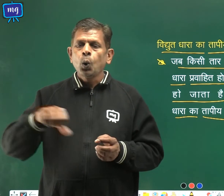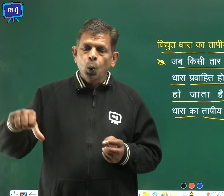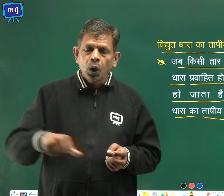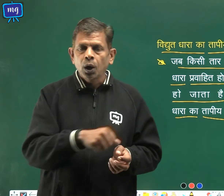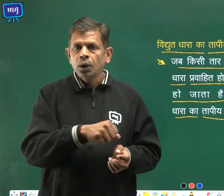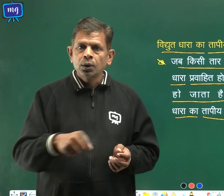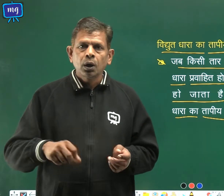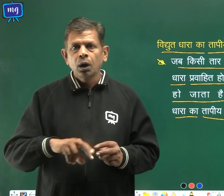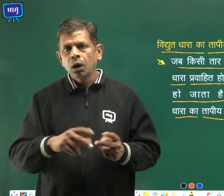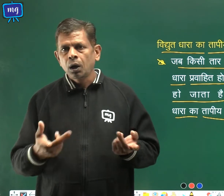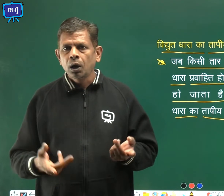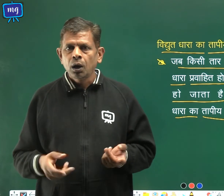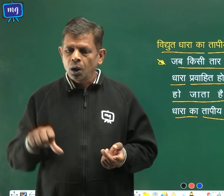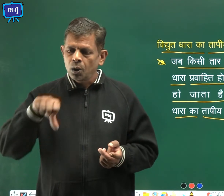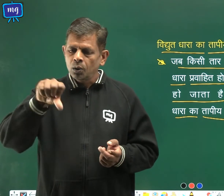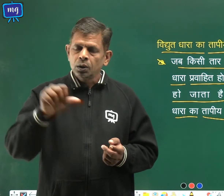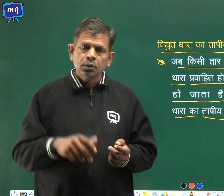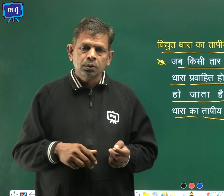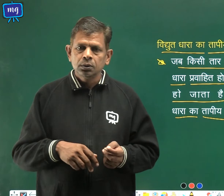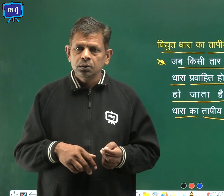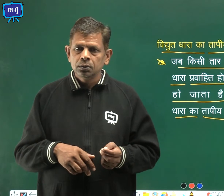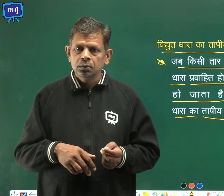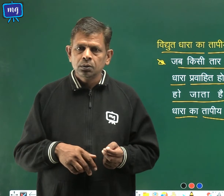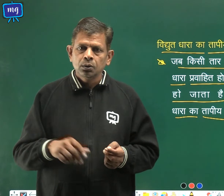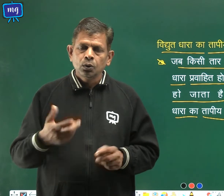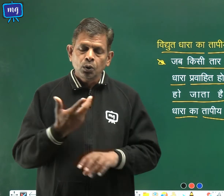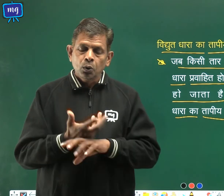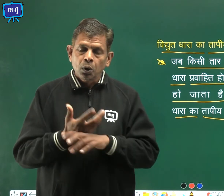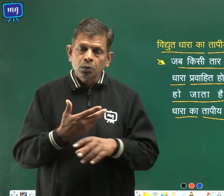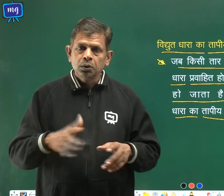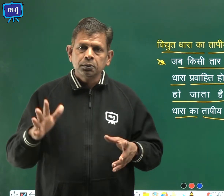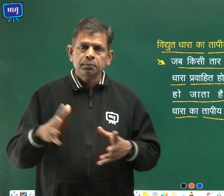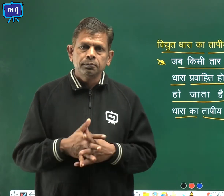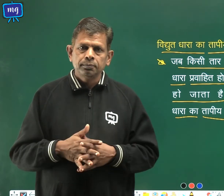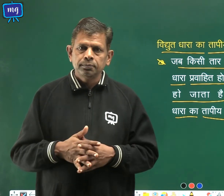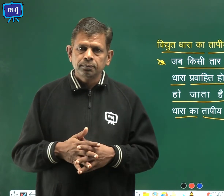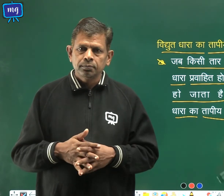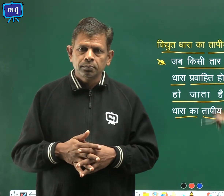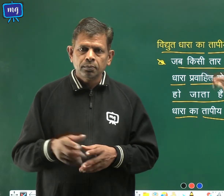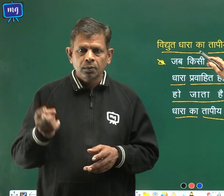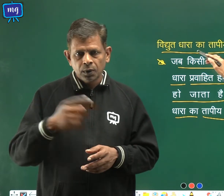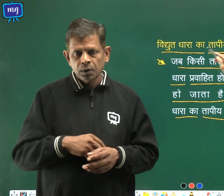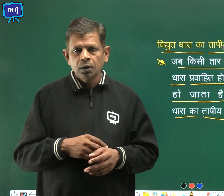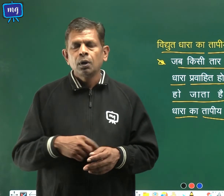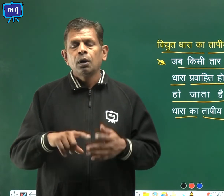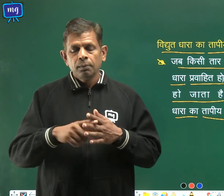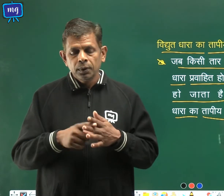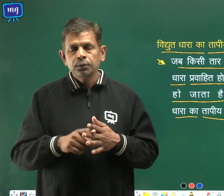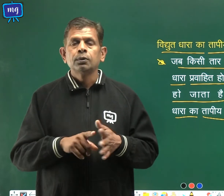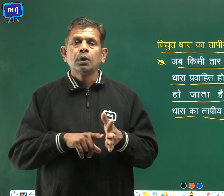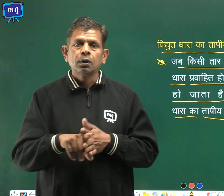प्रेस हम ऑन करते हैं स्विच, तो ये गर्म हो जाते हैं। तो यह विद्युत धारा